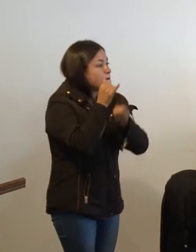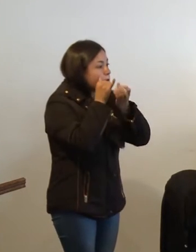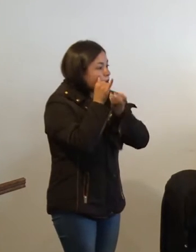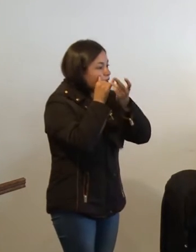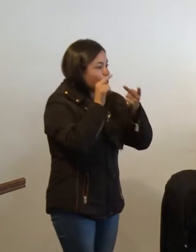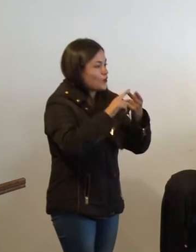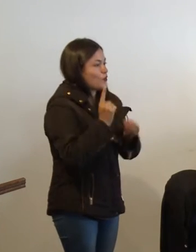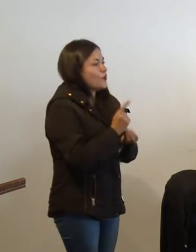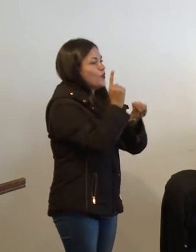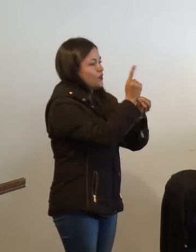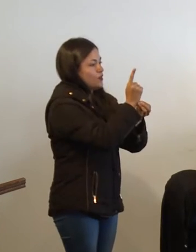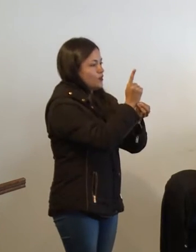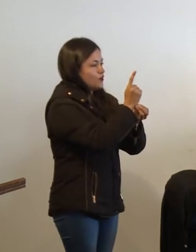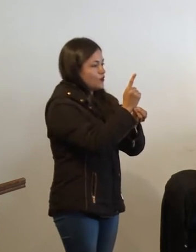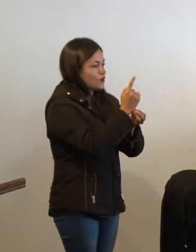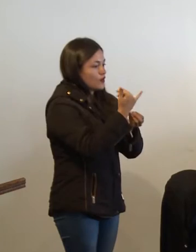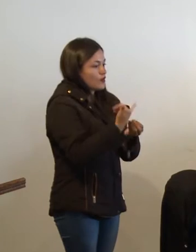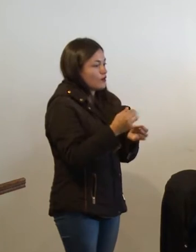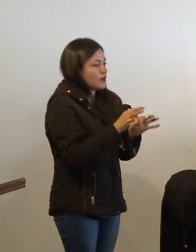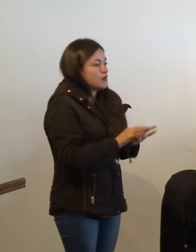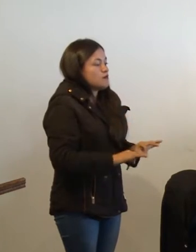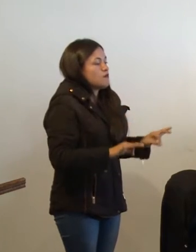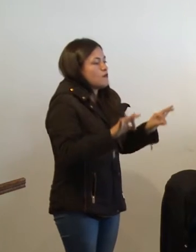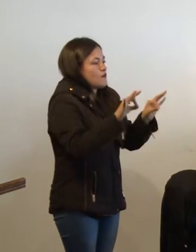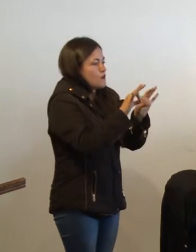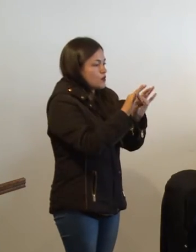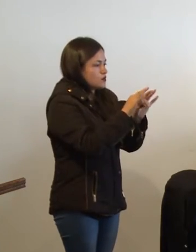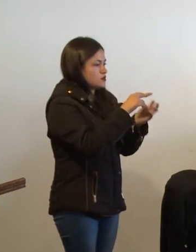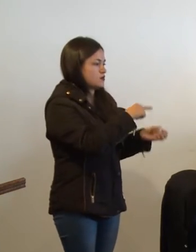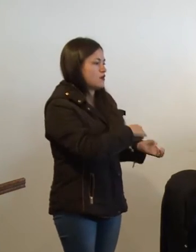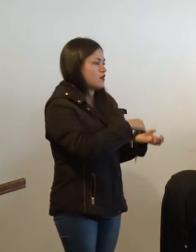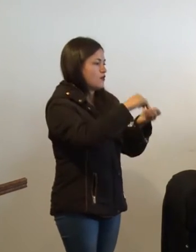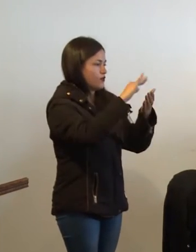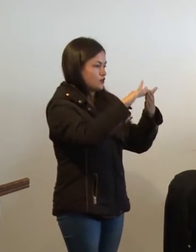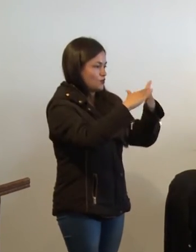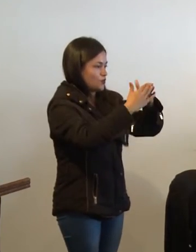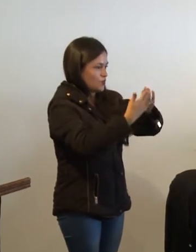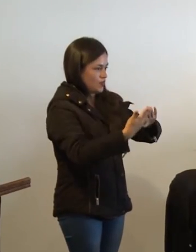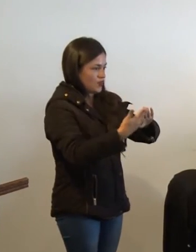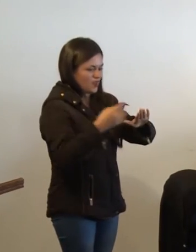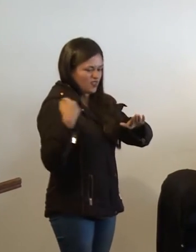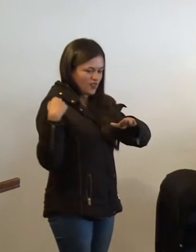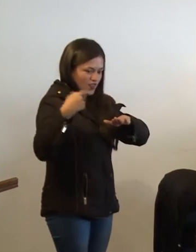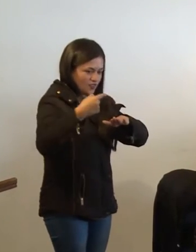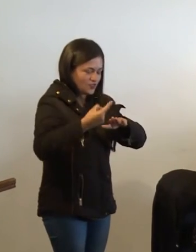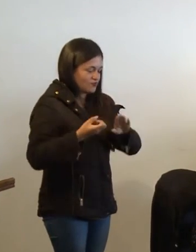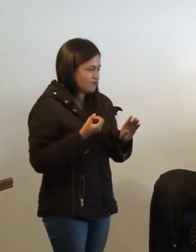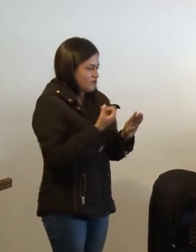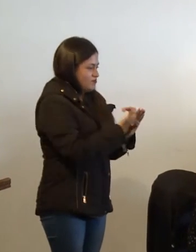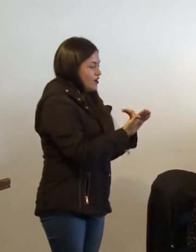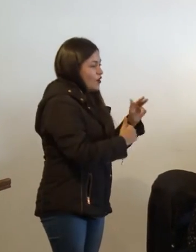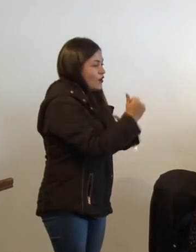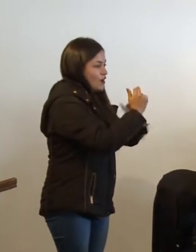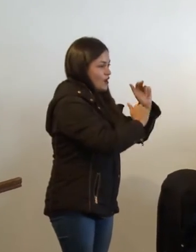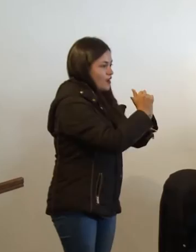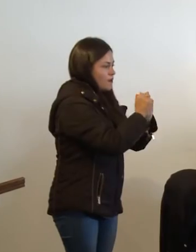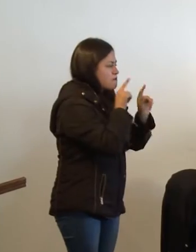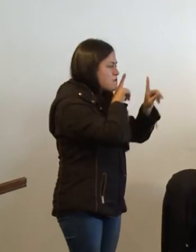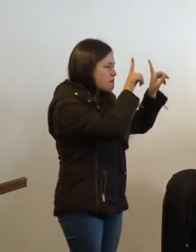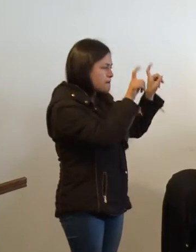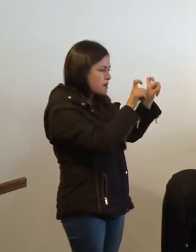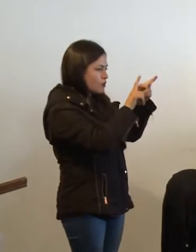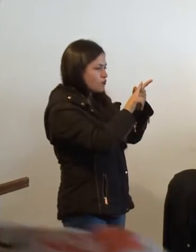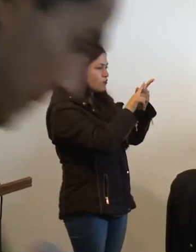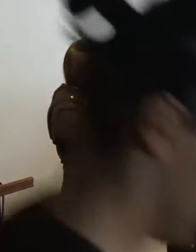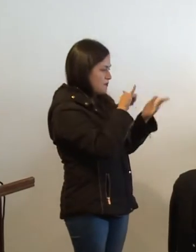hizo posible dar importancia hoy a la educación comunitaria como categoría, pregunta y